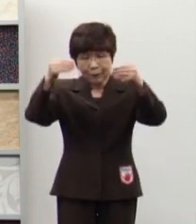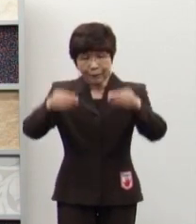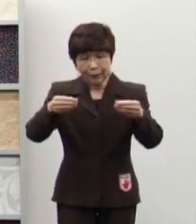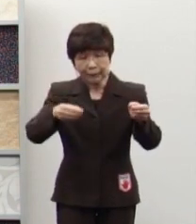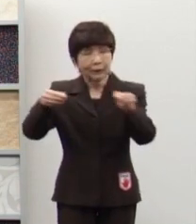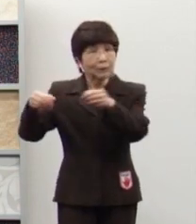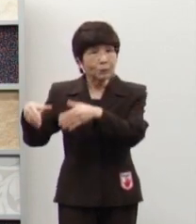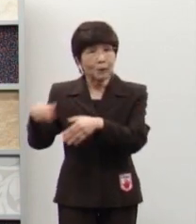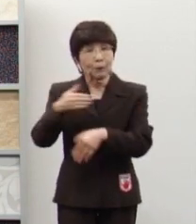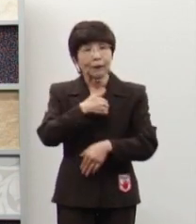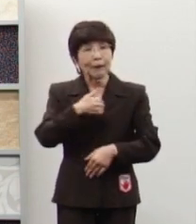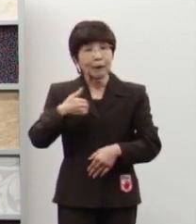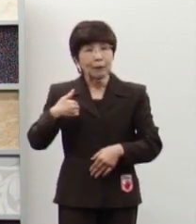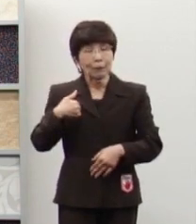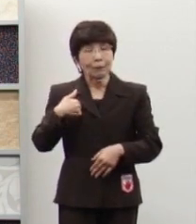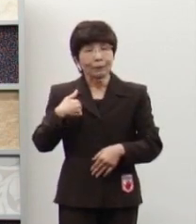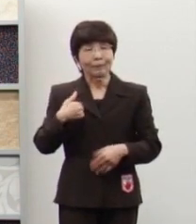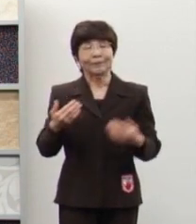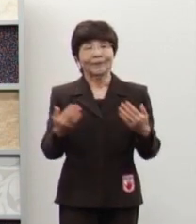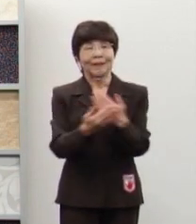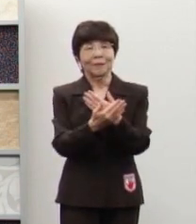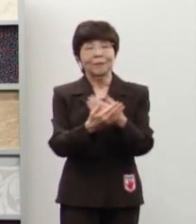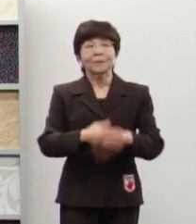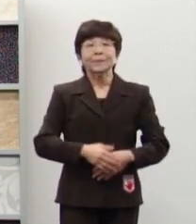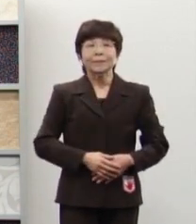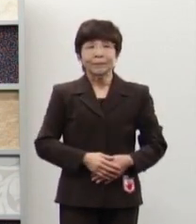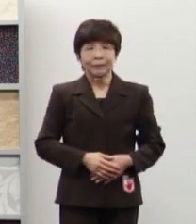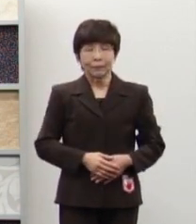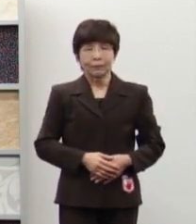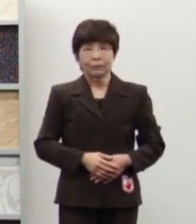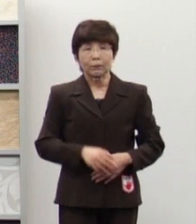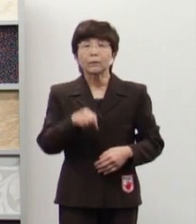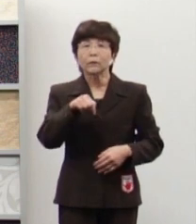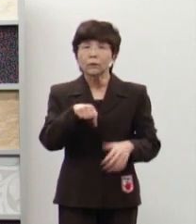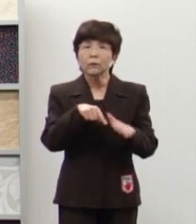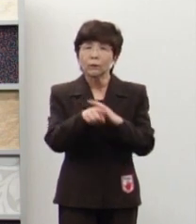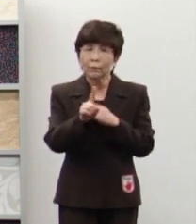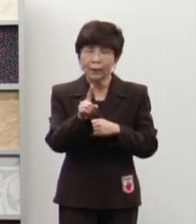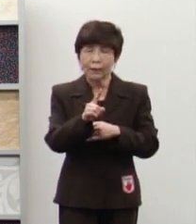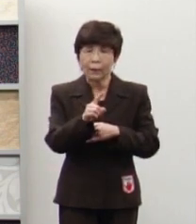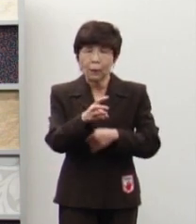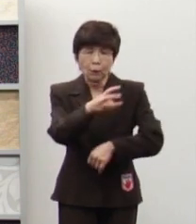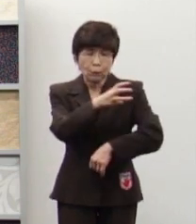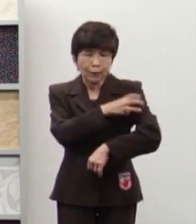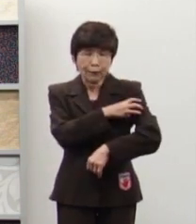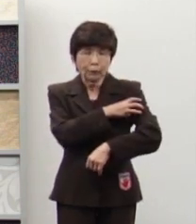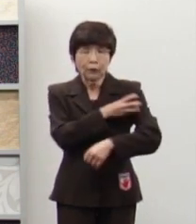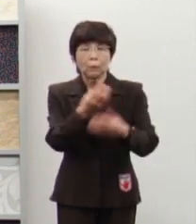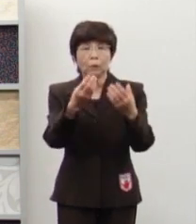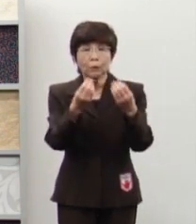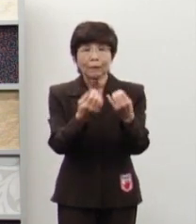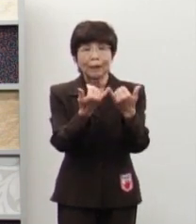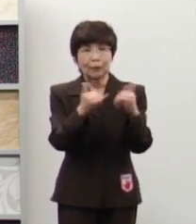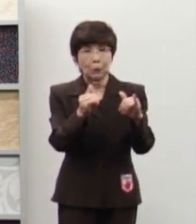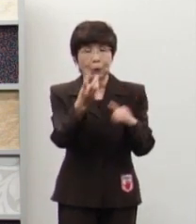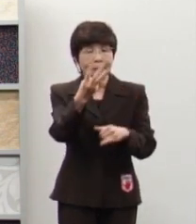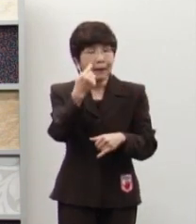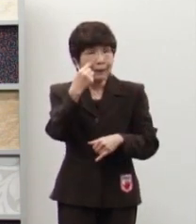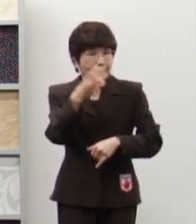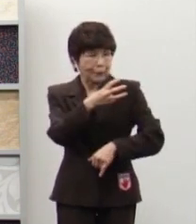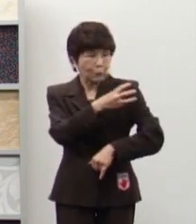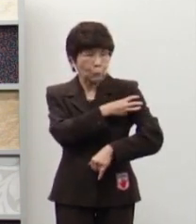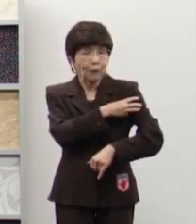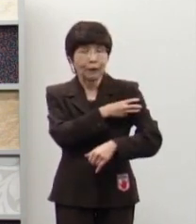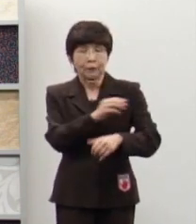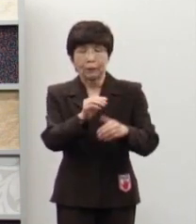これは本県の感染者のワクチン接種状況を分析いたしますと3回目接種の